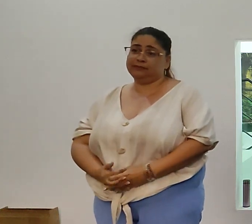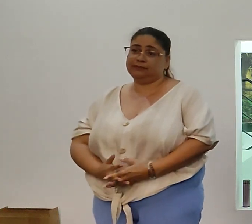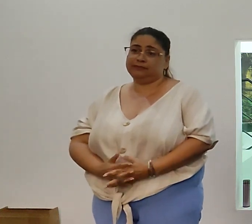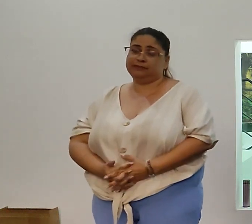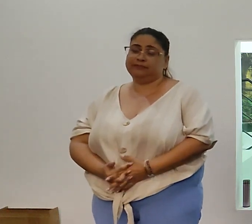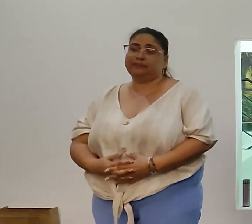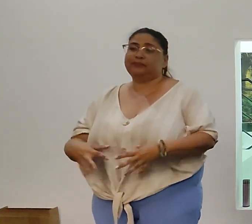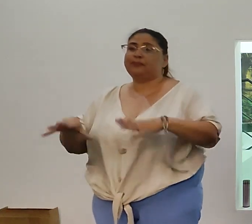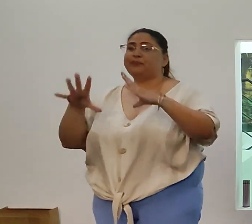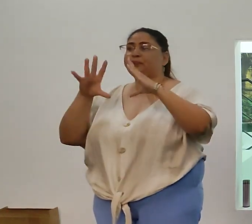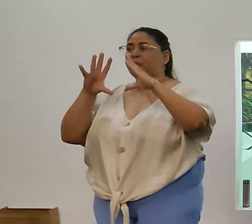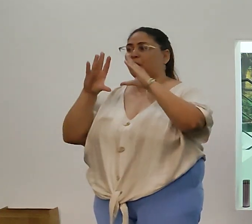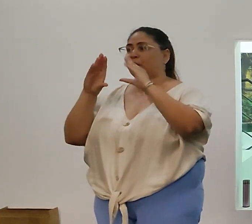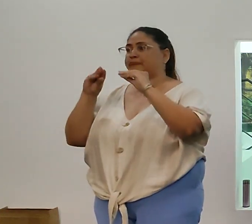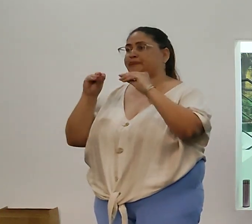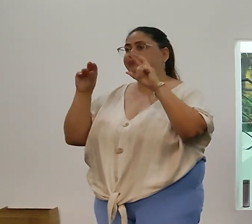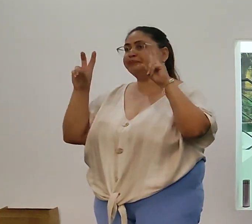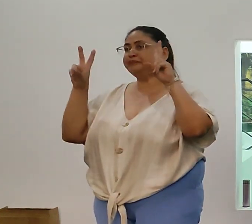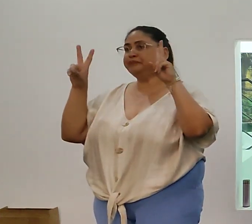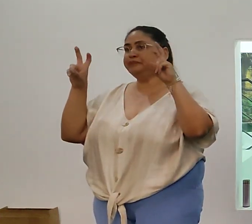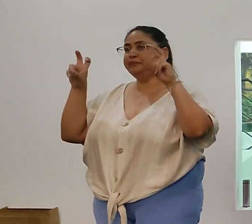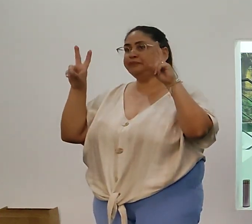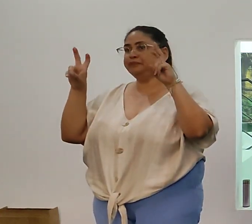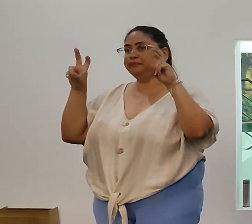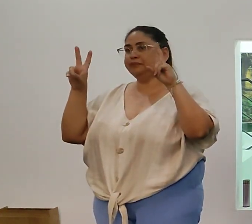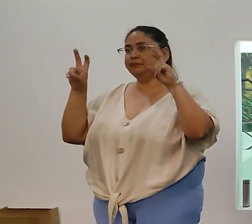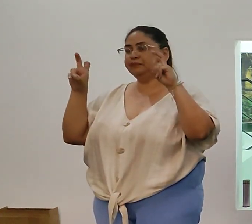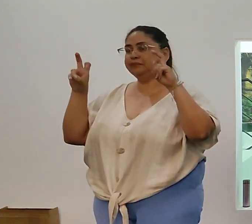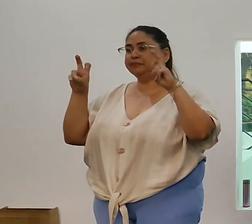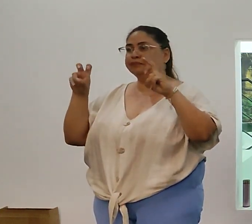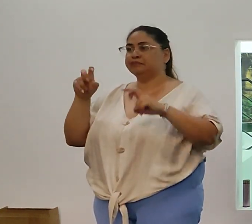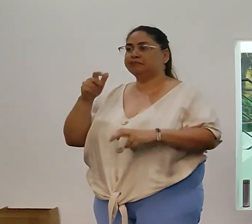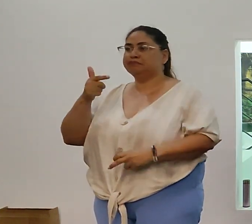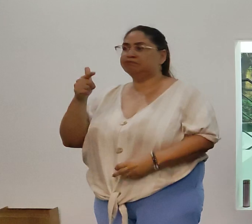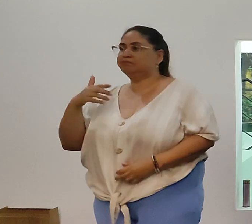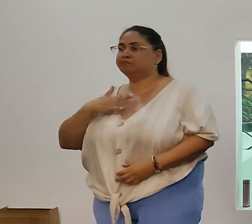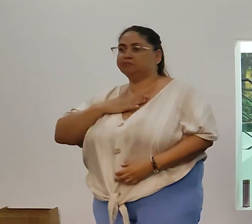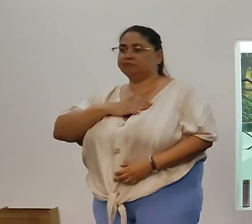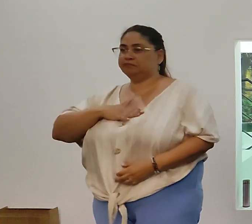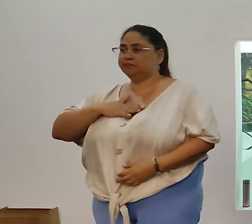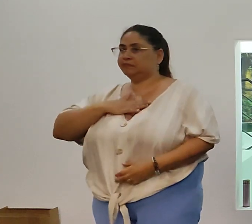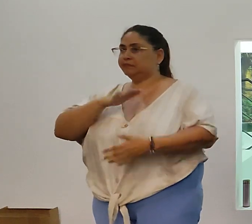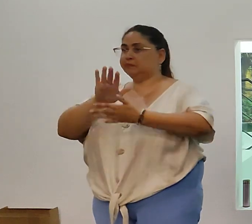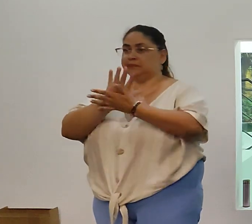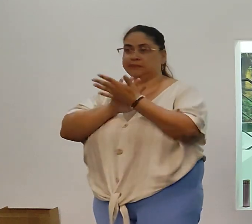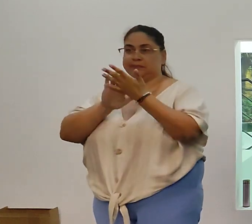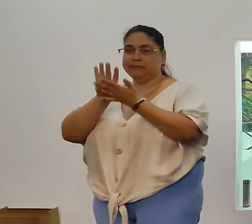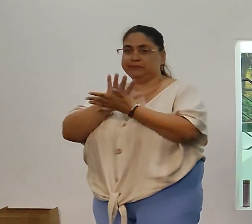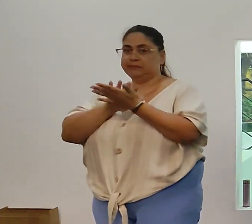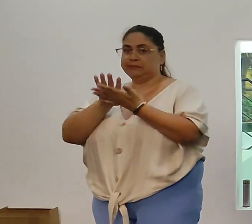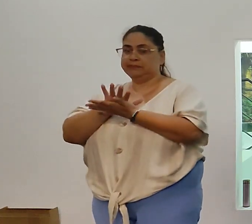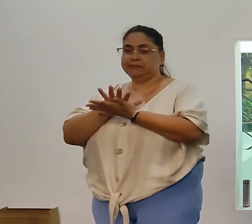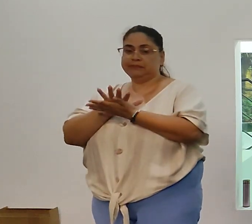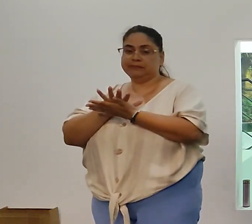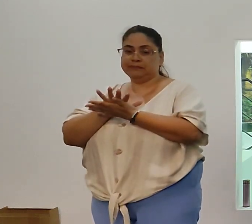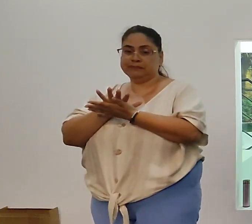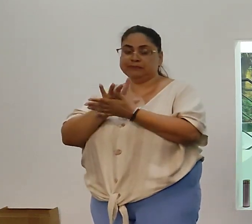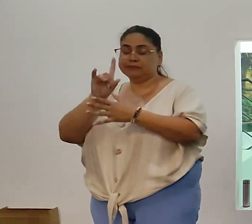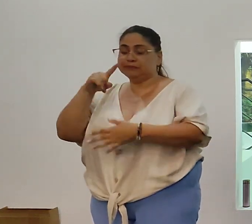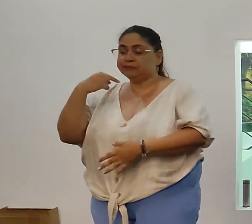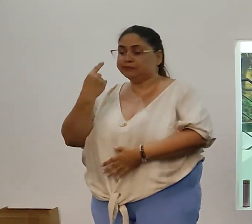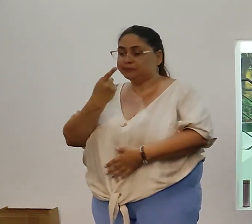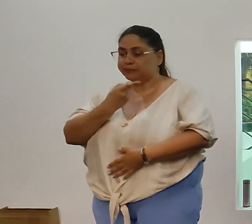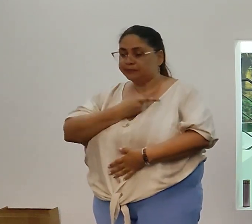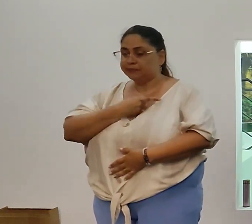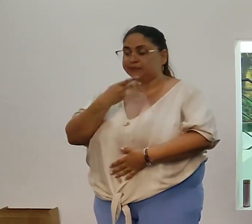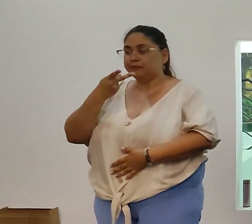Nessa noite a gente vai falar sobre um tema pouco prazeroso, na verdade nada prazeroso. Nós vamos falar